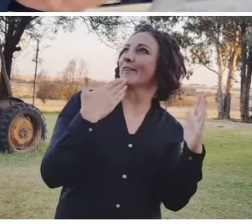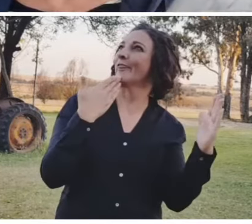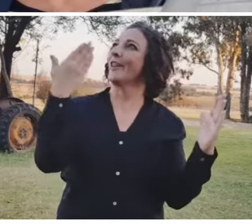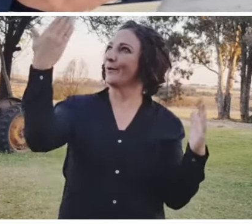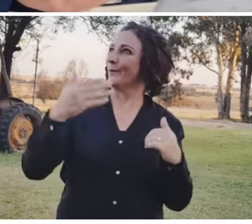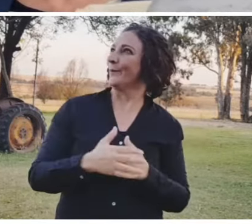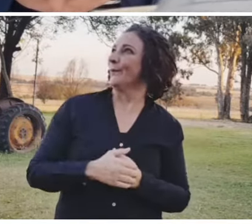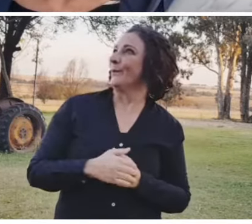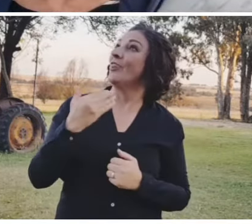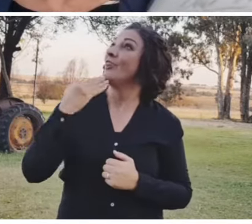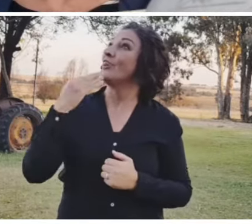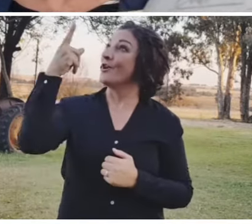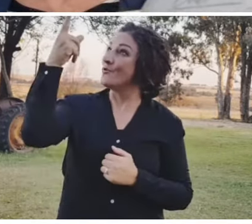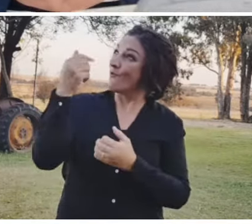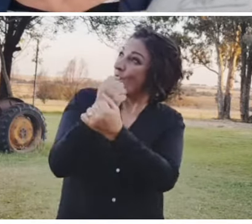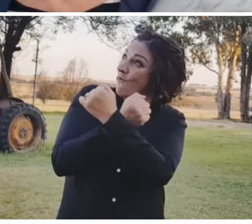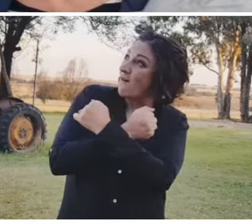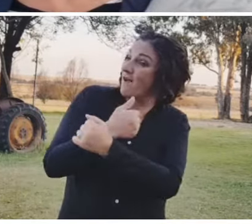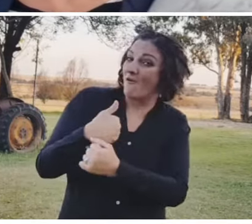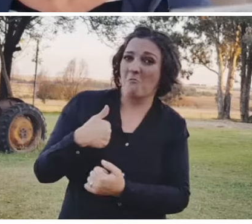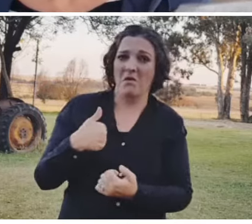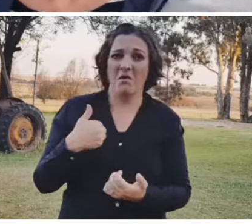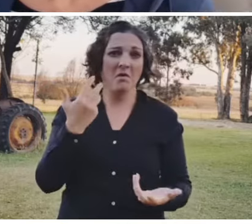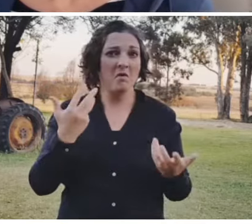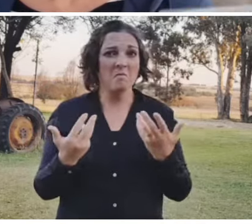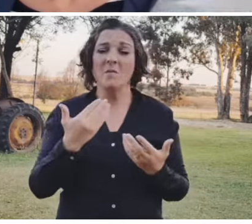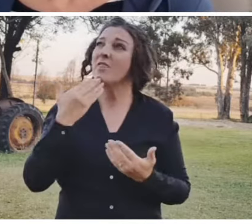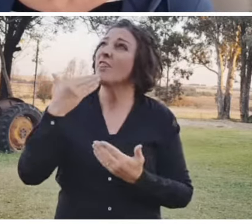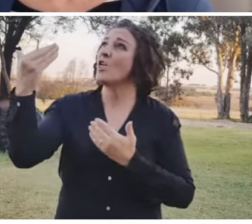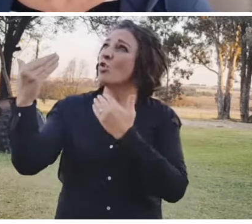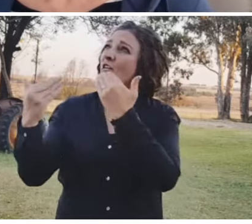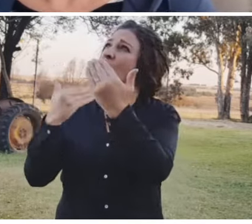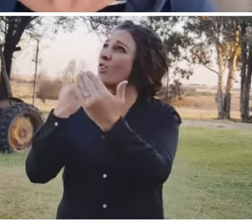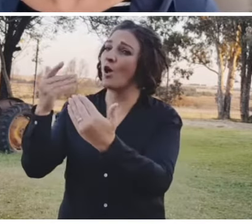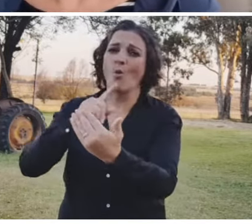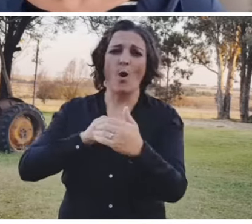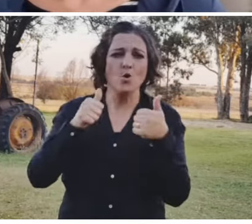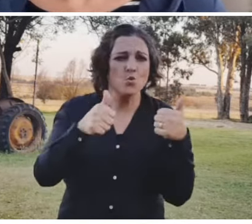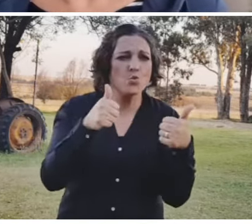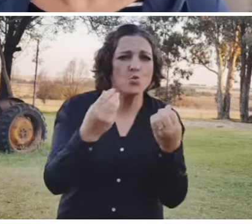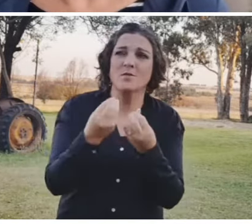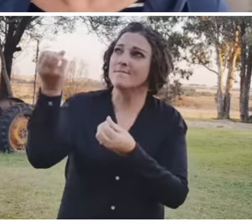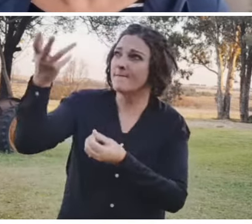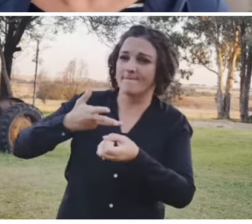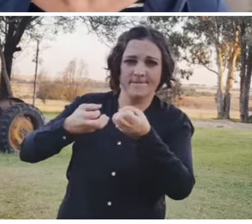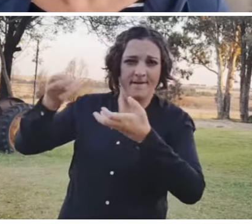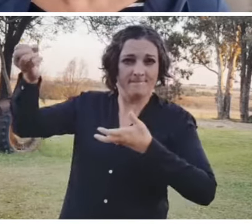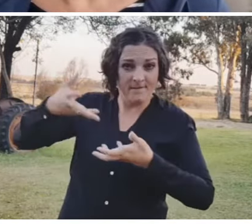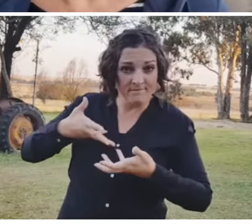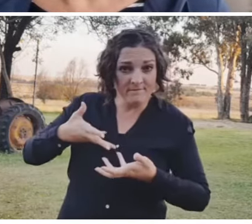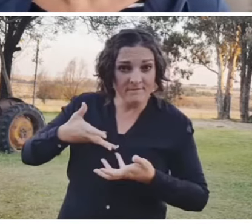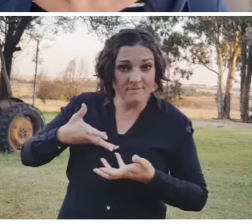dankie, dat hy jou lief het. Jy kan sê, dankie vir al die goeie dinge, wat hy vir jou gee,